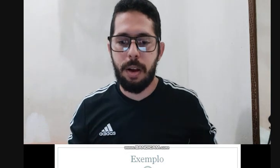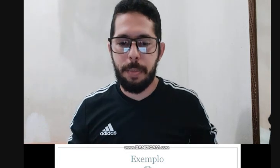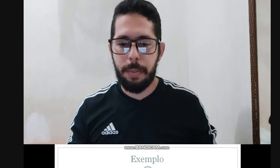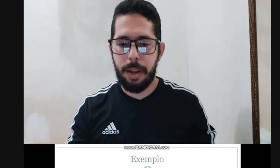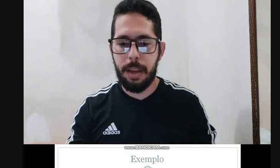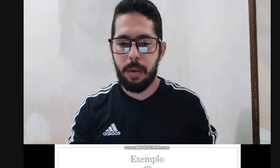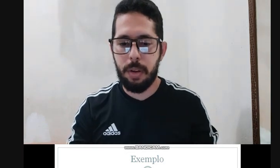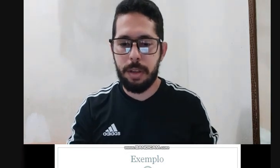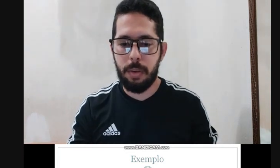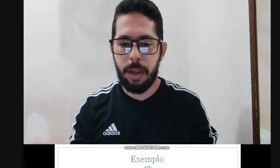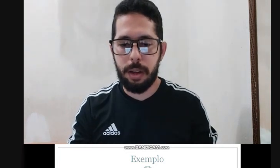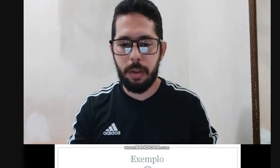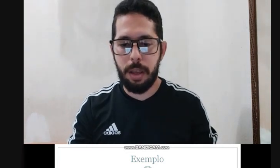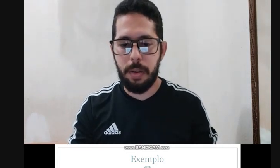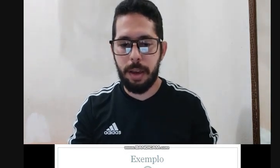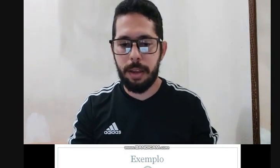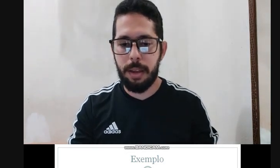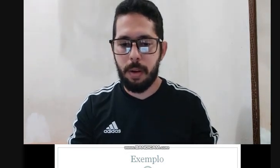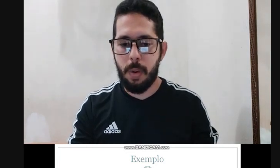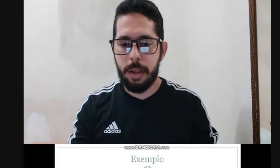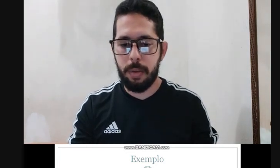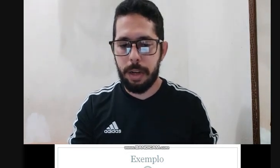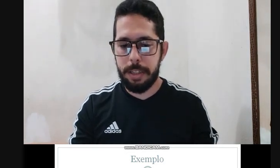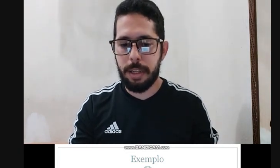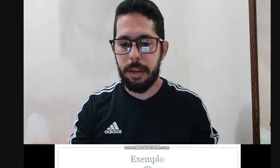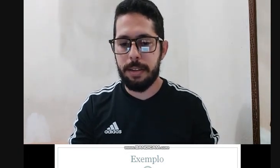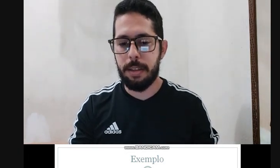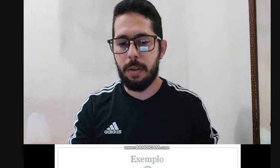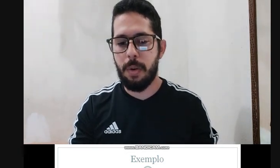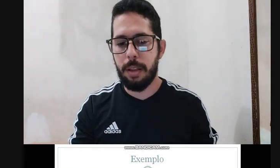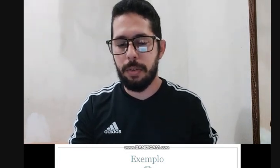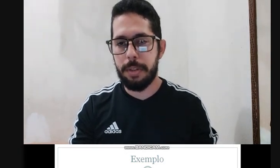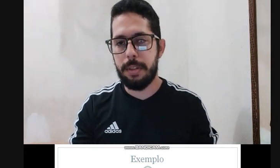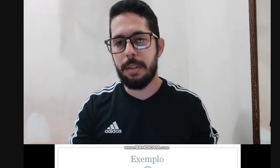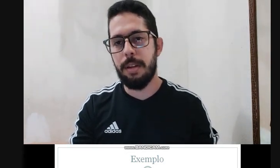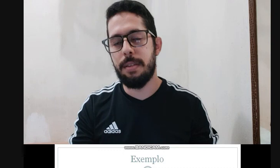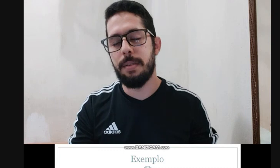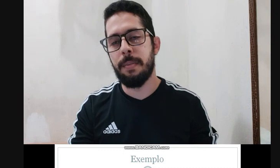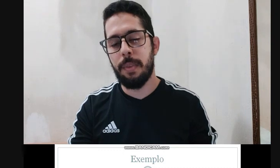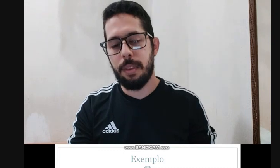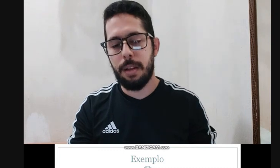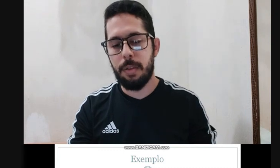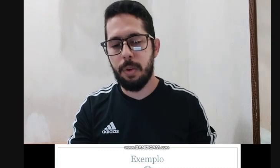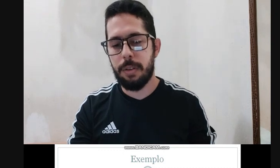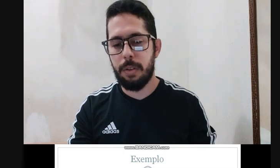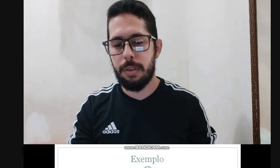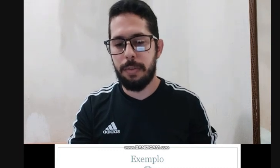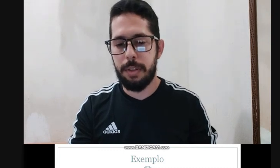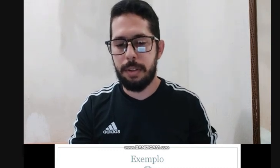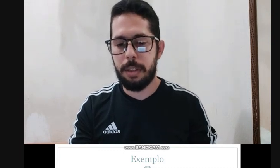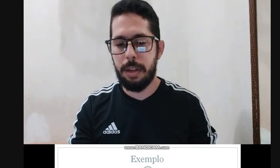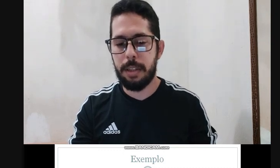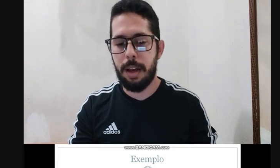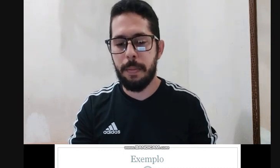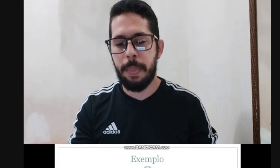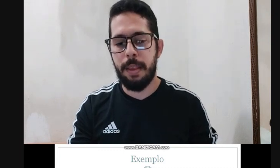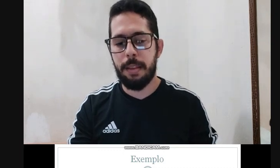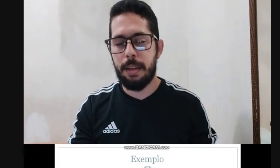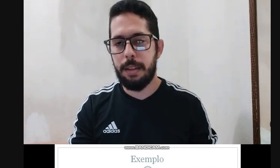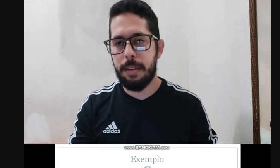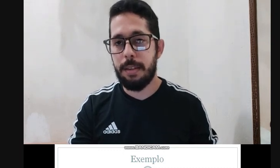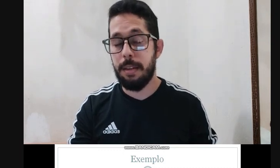secundárias, olha, a primeira diagonal secundária que eu tenho é 4, 3, 3. Então, 4 vezes 3 dá 12, 12 vezes 3